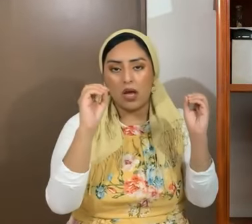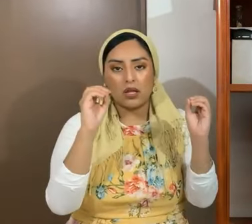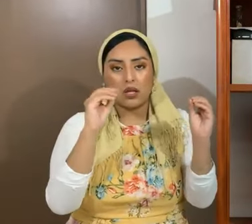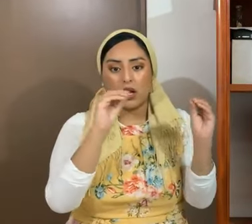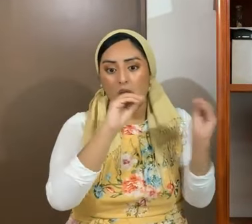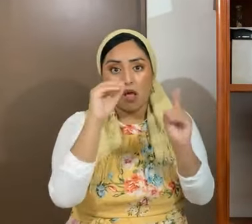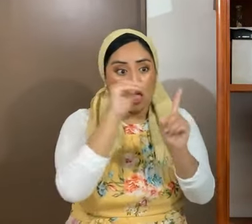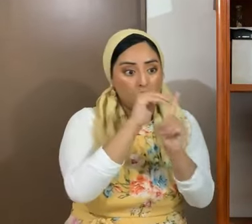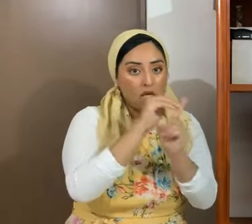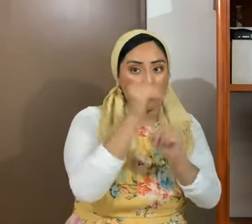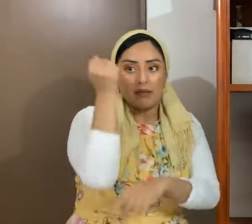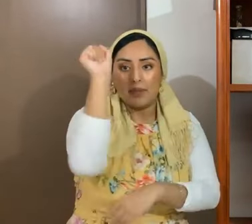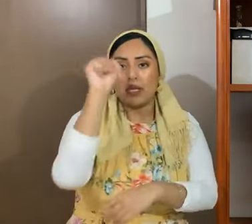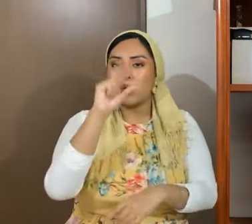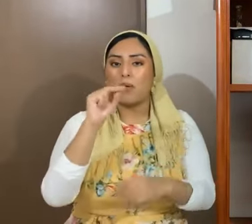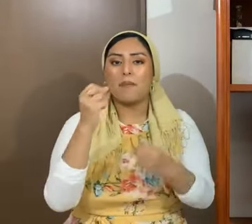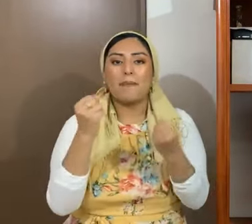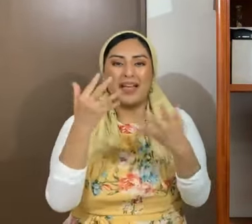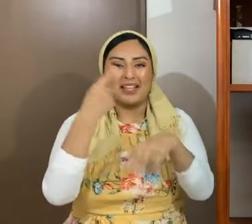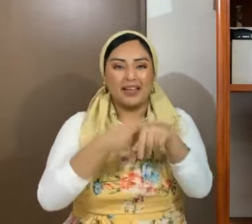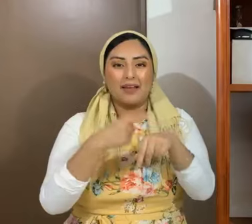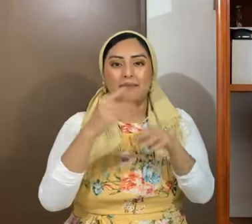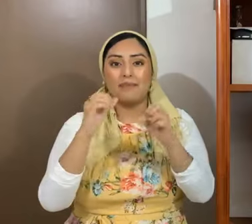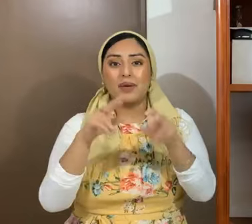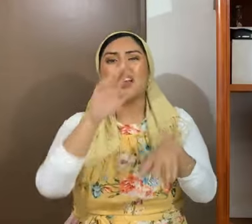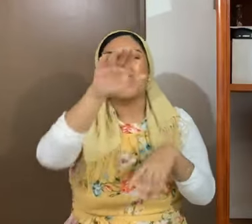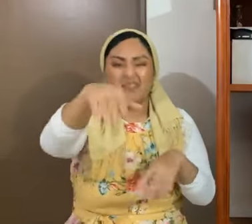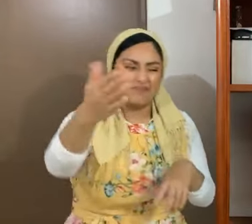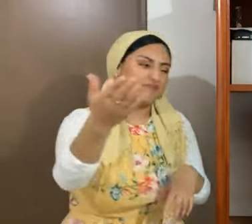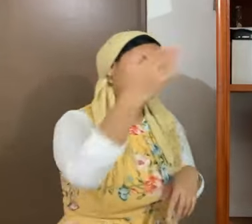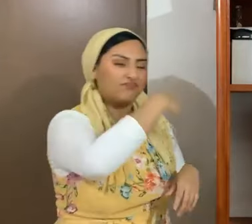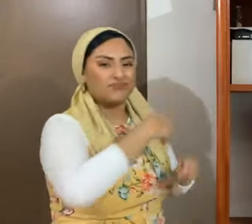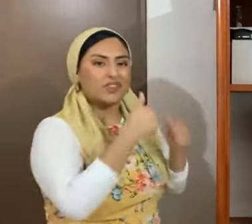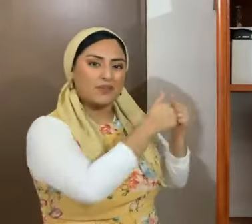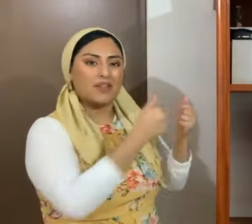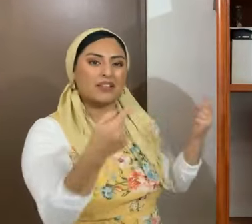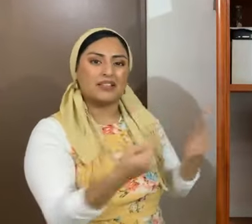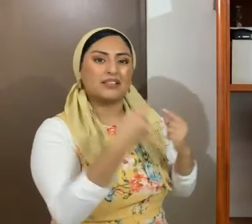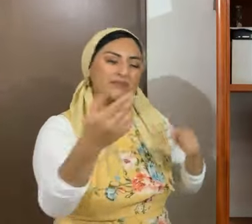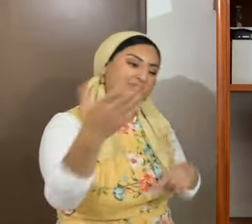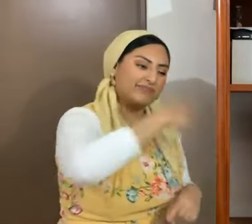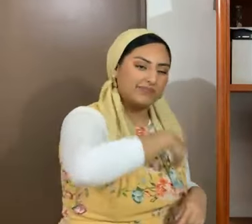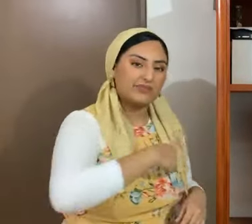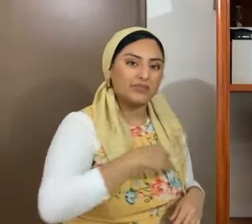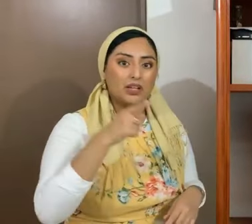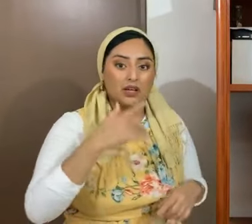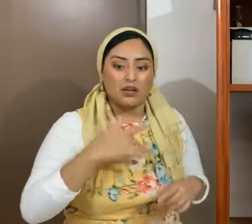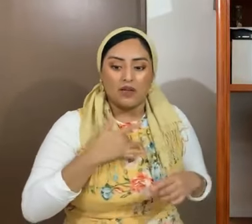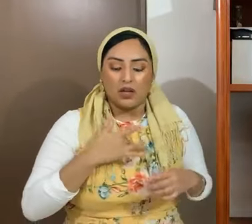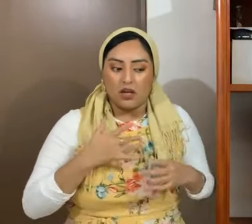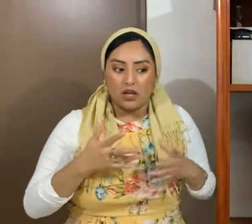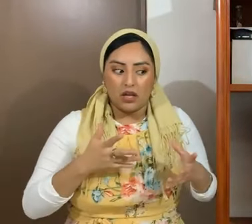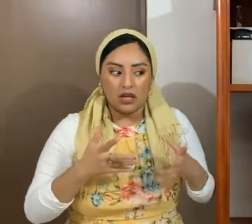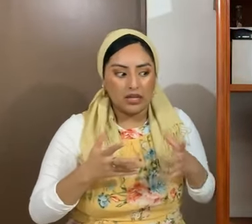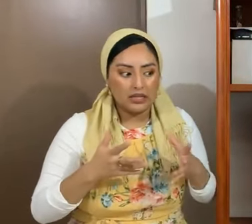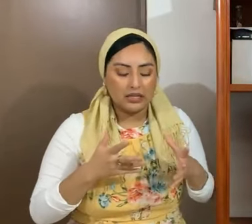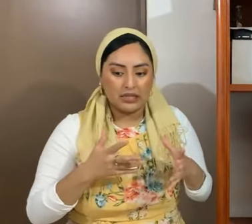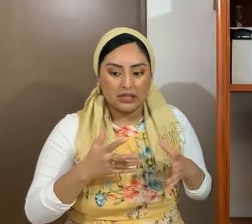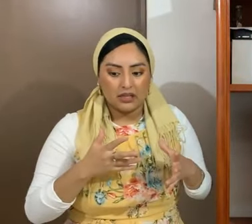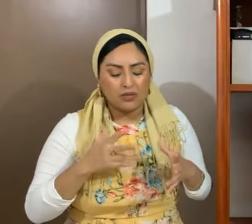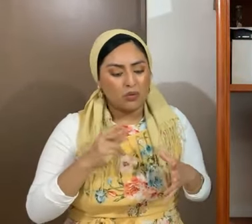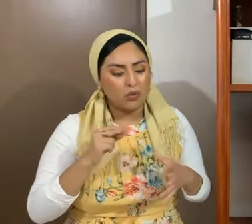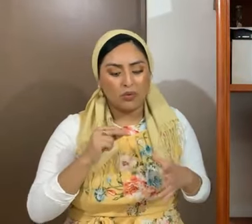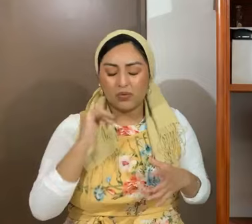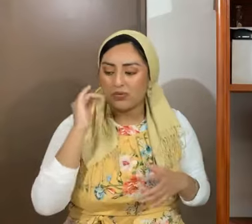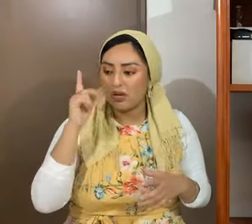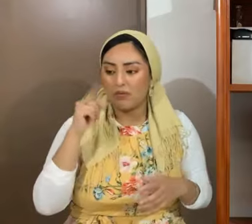rebeldía, porque muchas veces personas dicen: ven, vamos y hagamos esto, ven, vamos y hagamos lo otro, y tú sientes en tu corazón que no, porque el